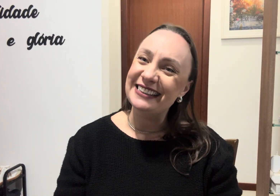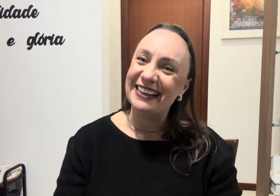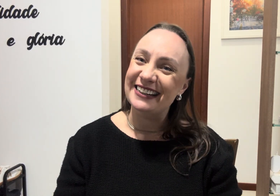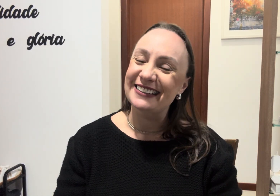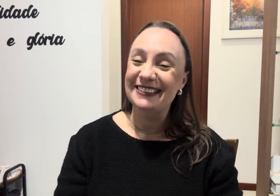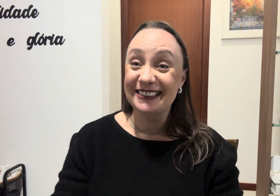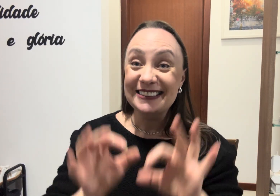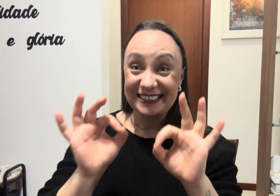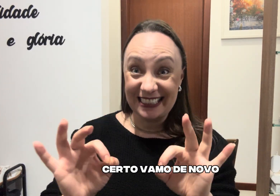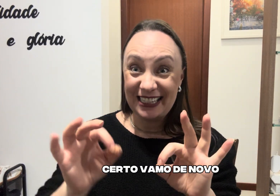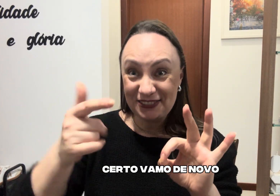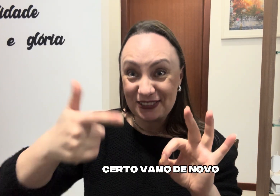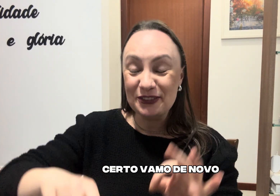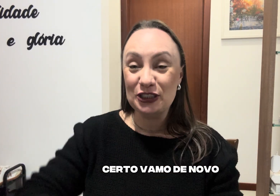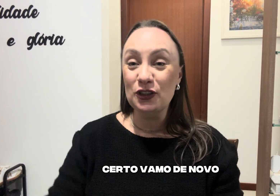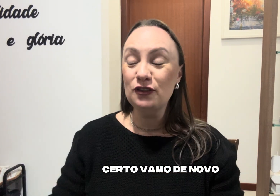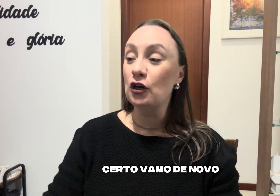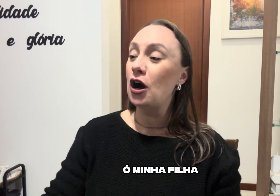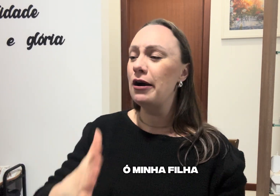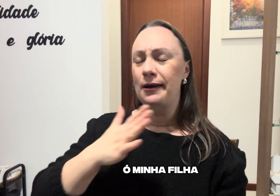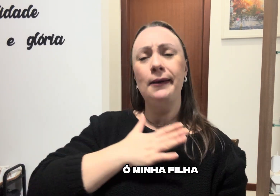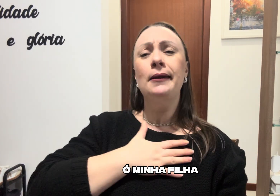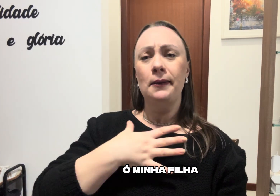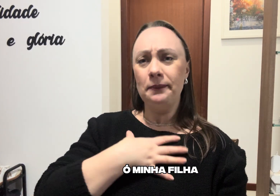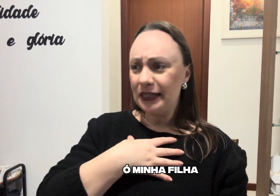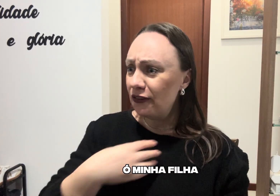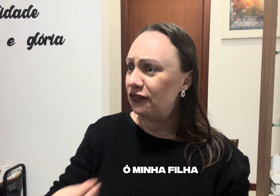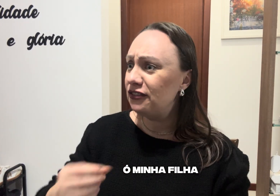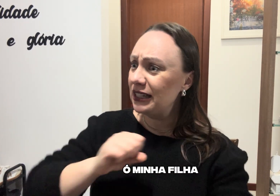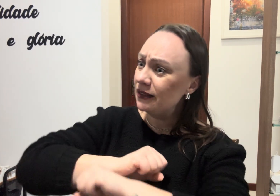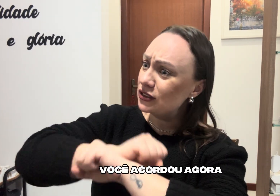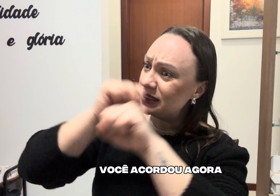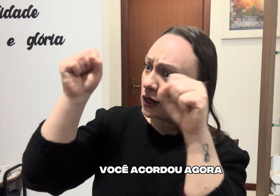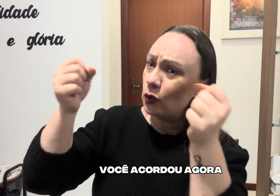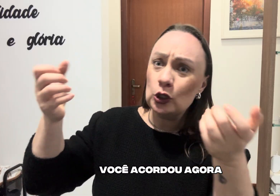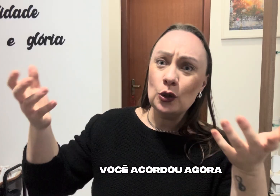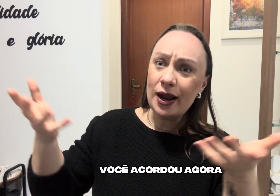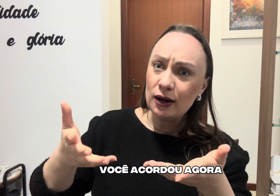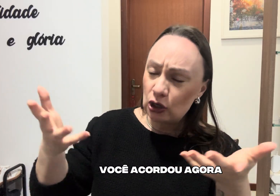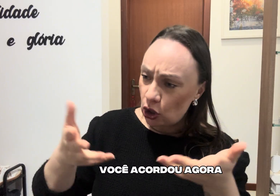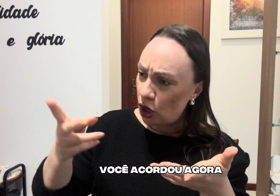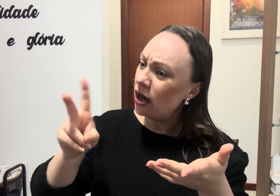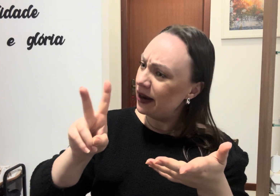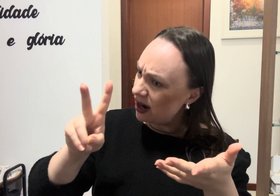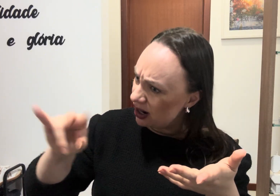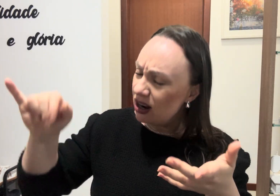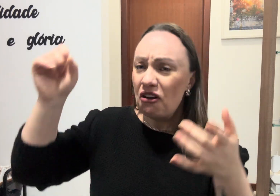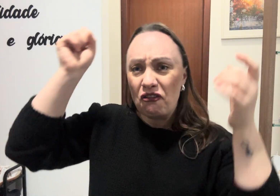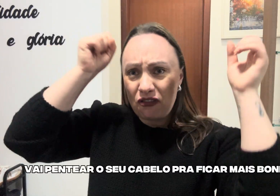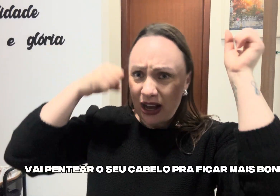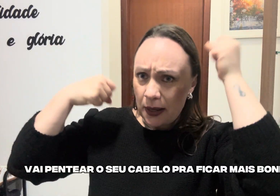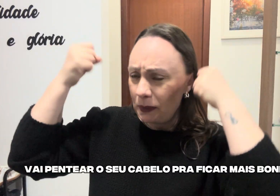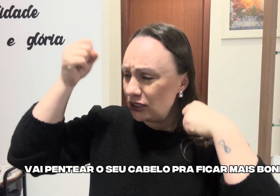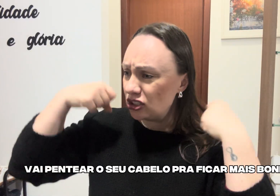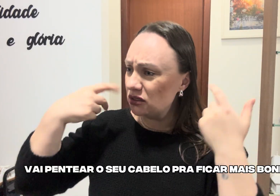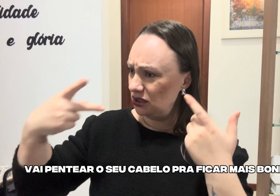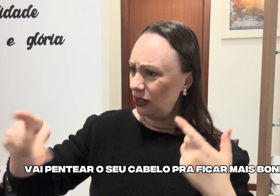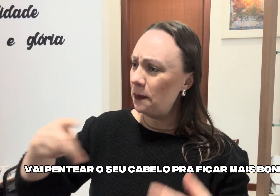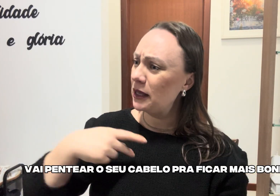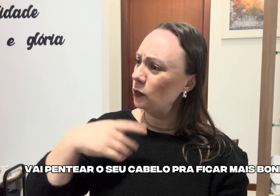bonita. Certo? Vamos de novo, ó. Minha filha, você acordou agora? Vai pentear o seu cabelo para